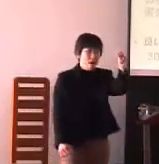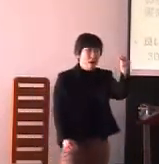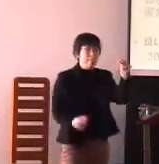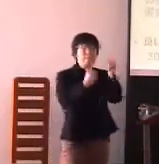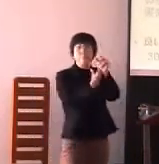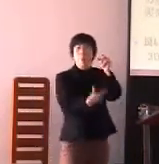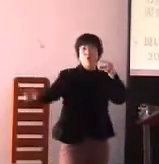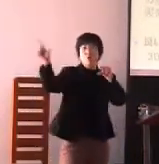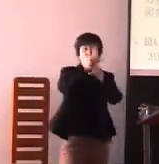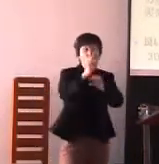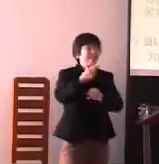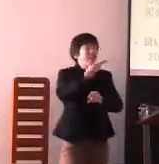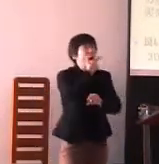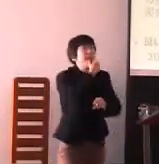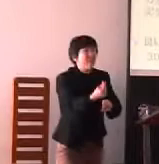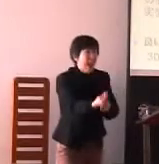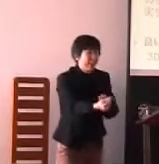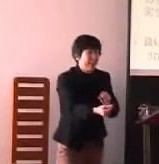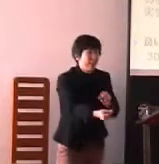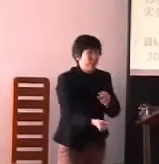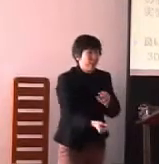って。もうなく。